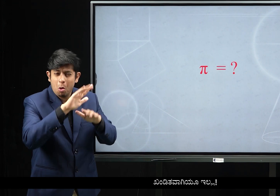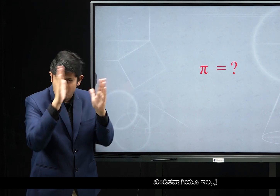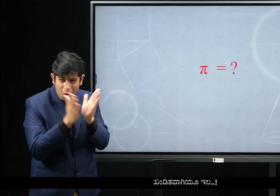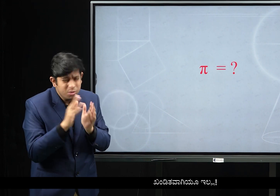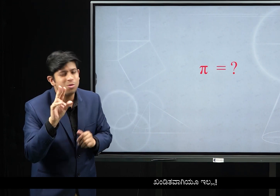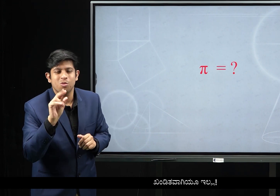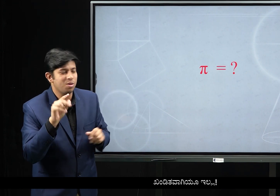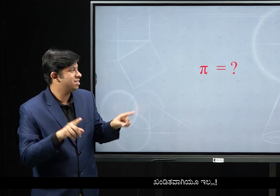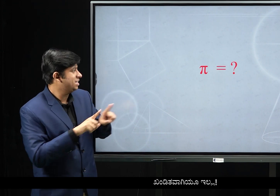ಖಂಡಿತವಾಗಿಯೂ ಇಲ್ಲ.